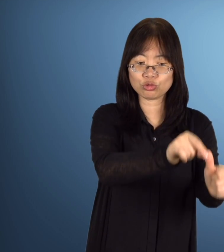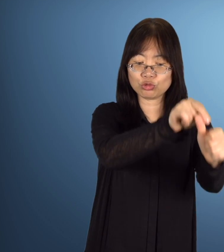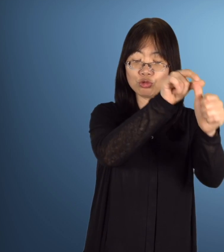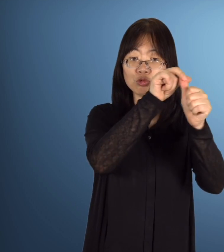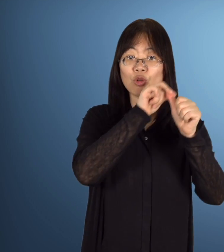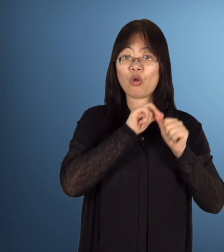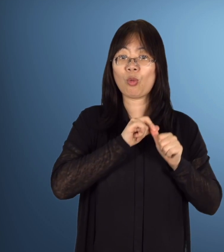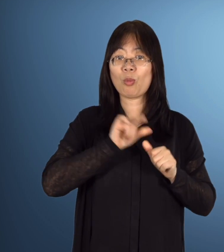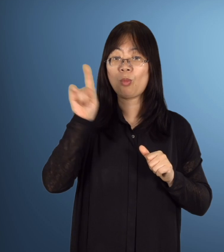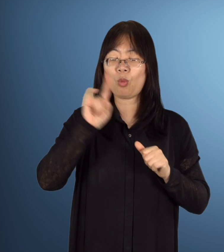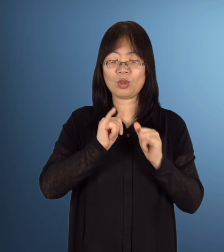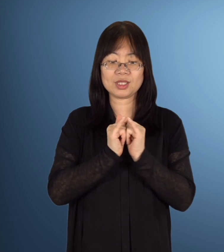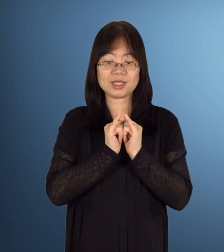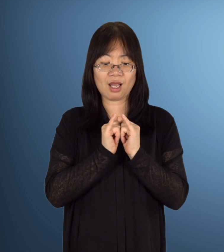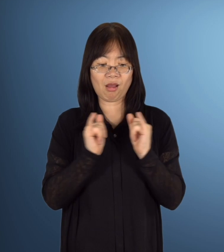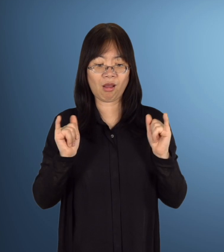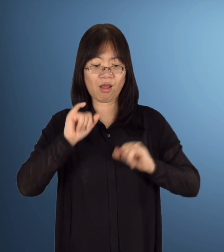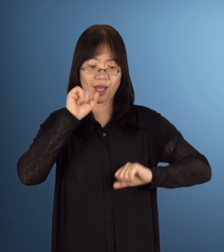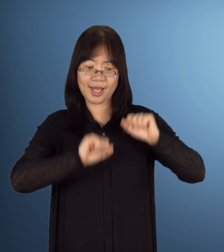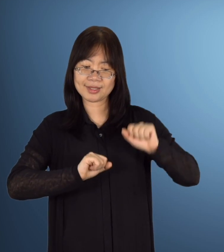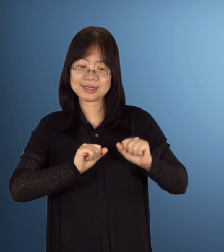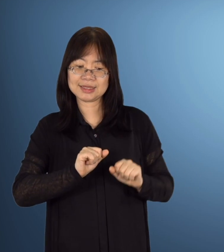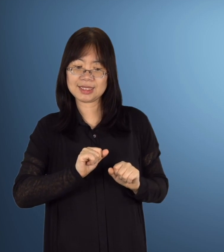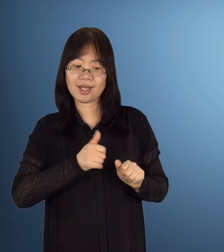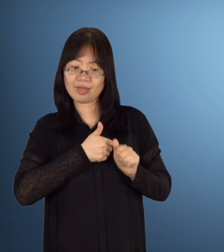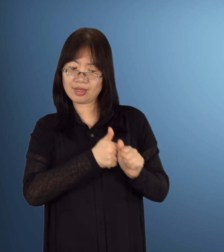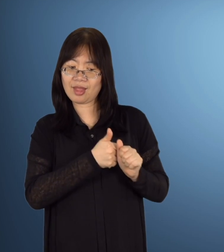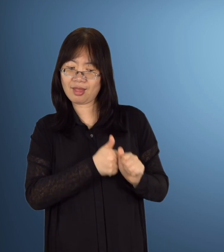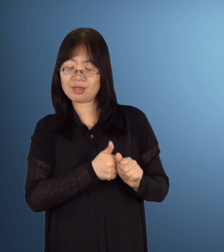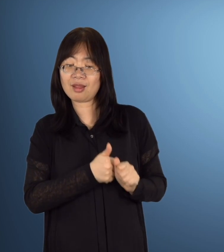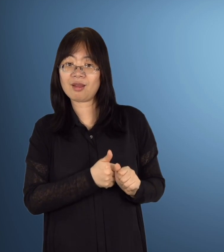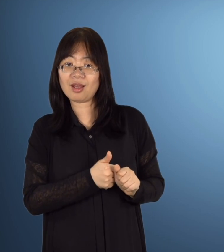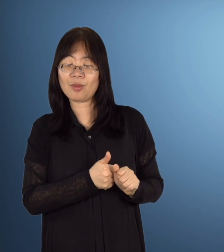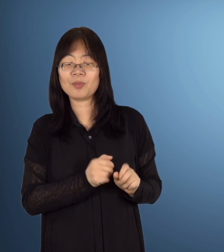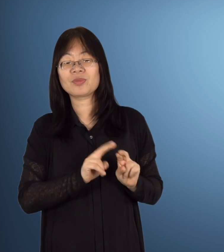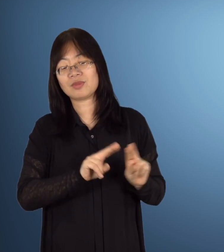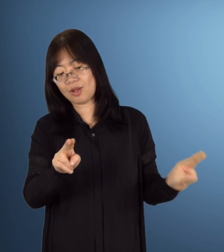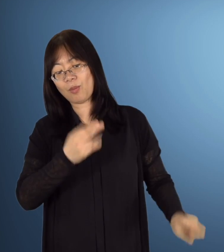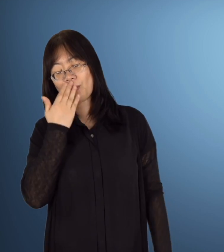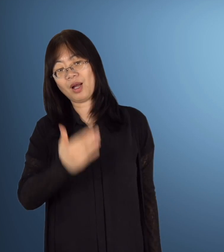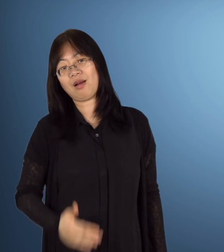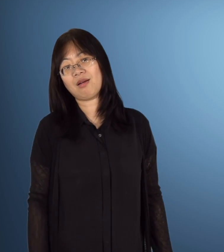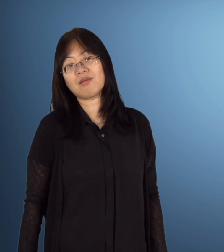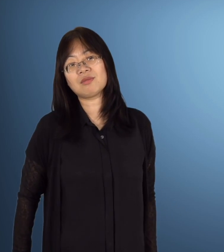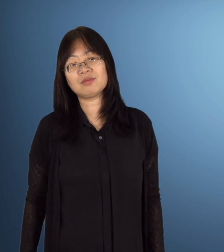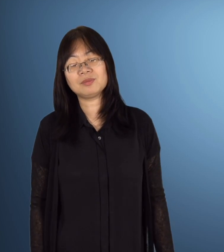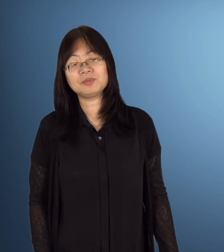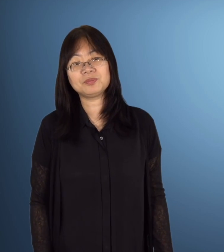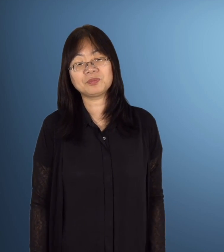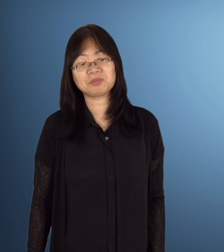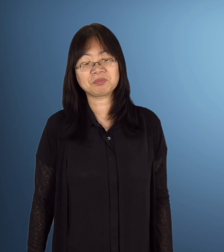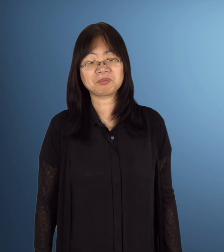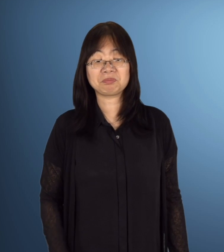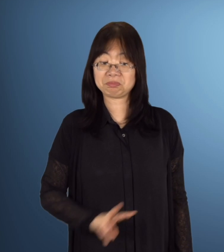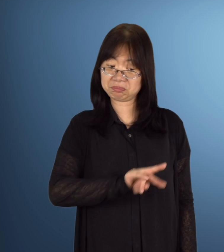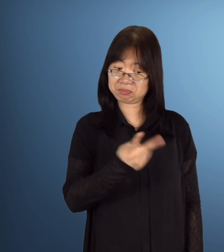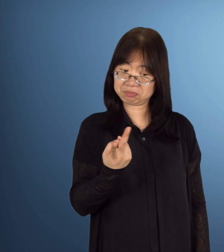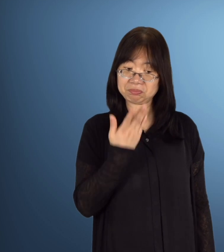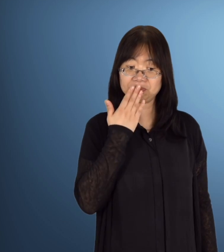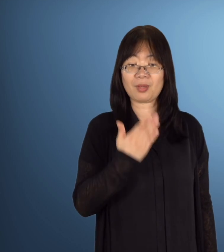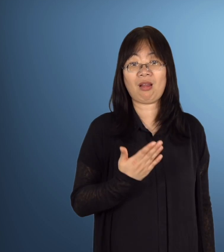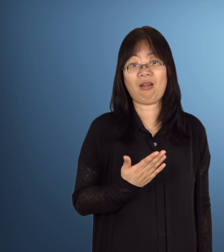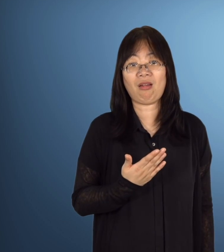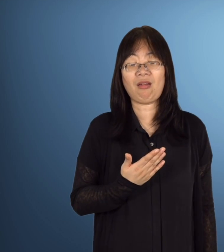구원이 인간의 행위 여부에 따라서 취소될 수도 있고 변경될 수도